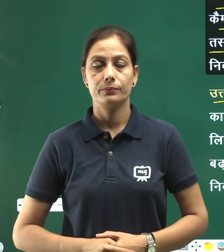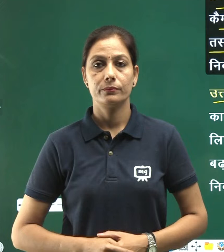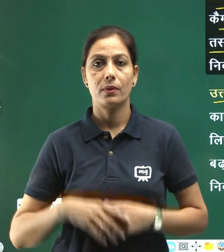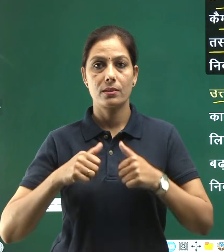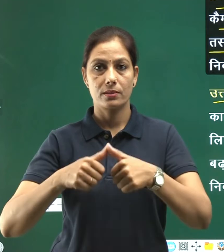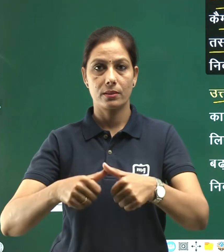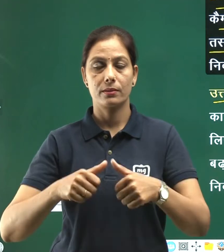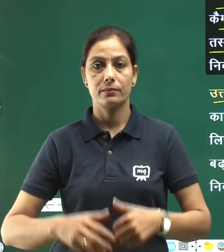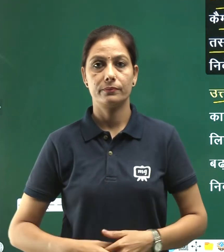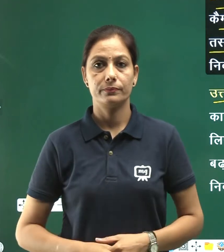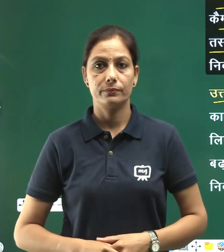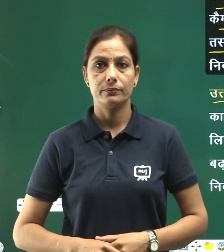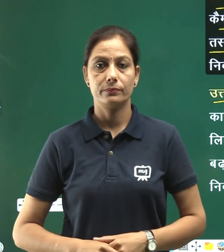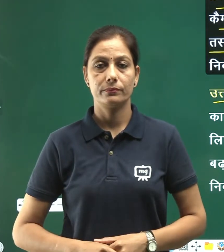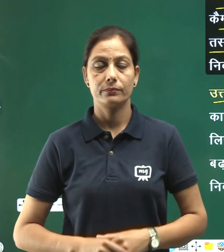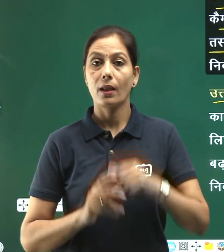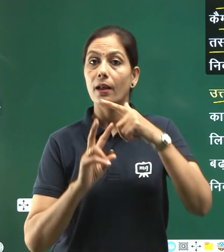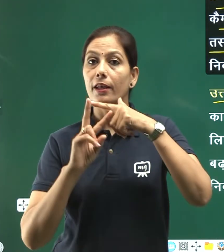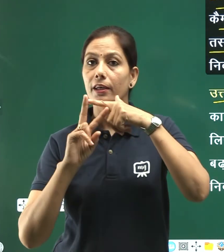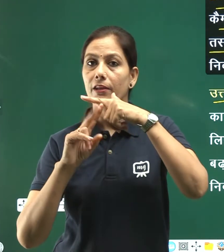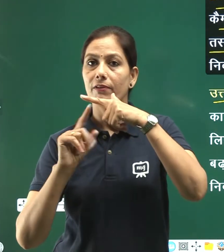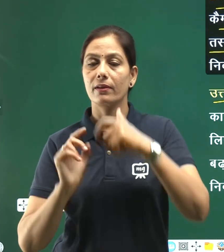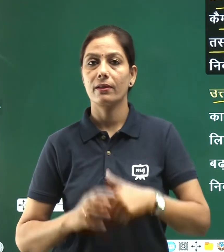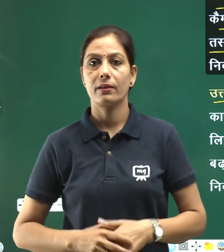उत्तर है, दूरदर्शन के